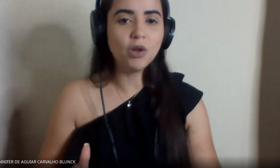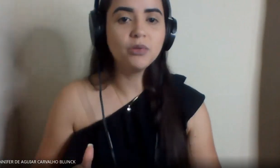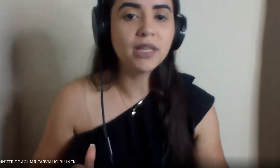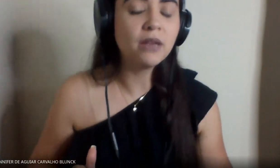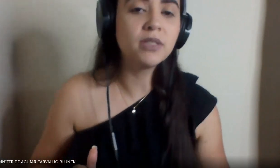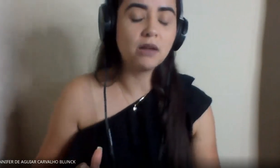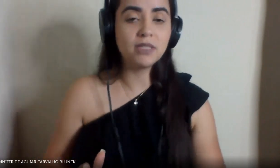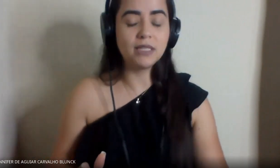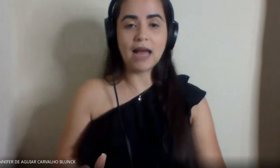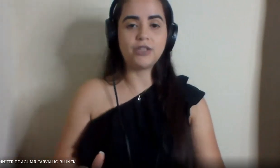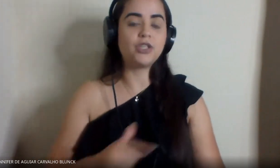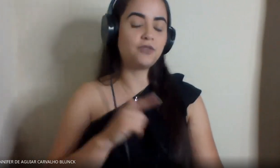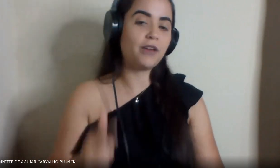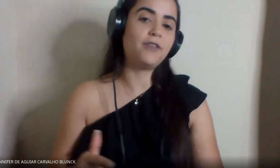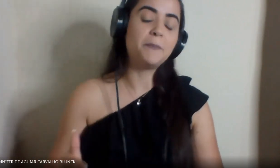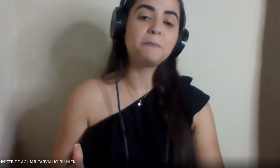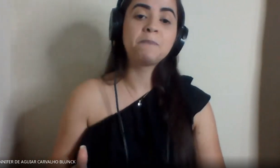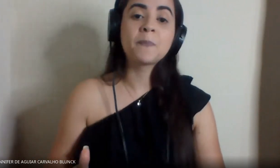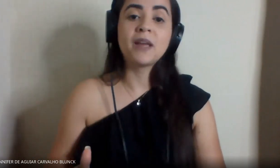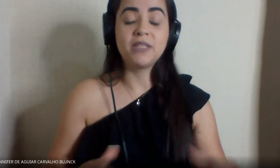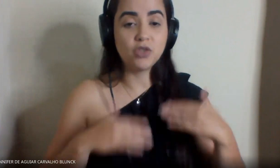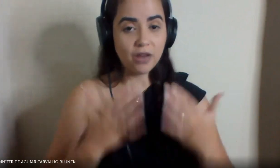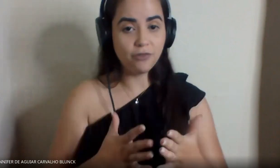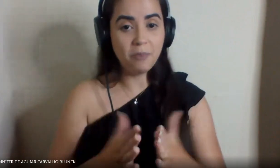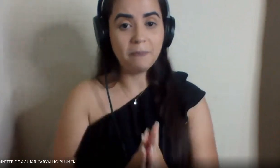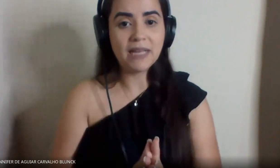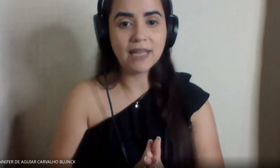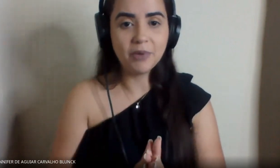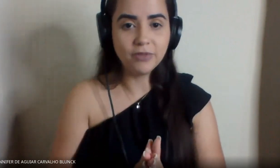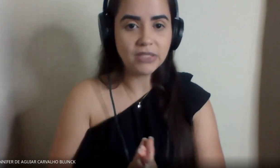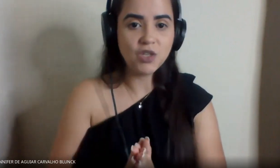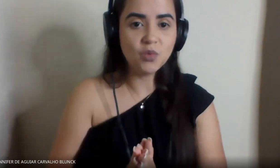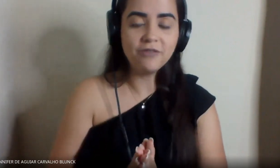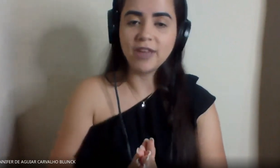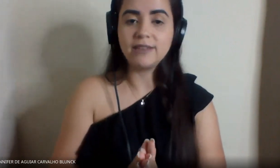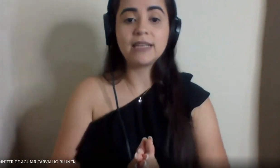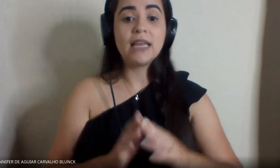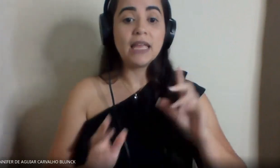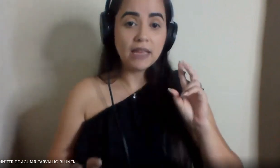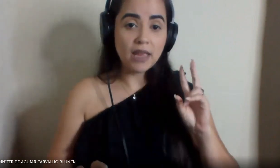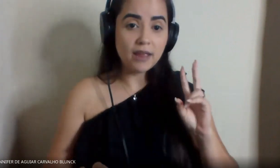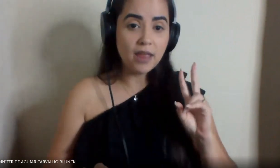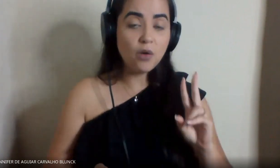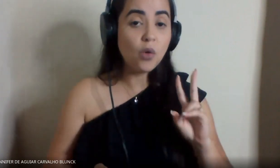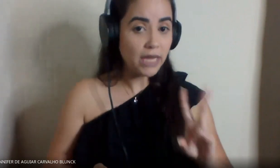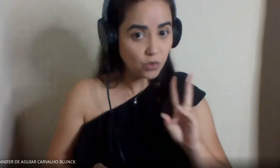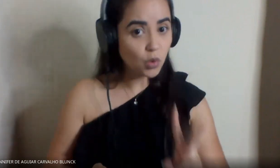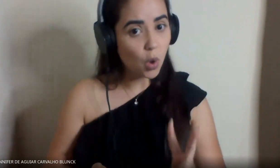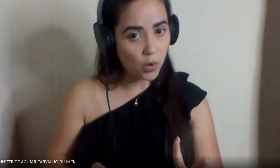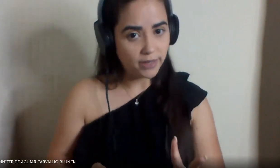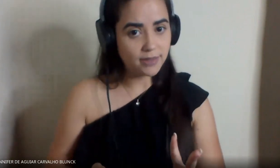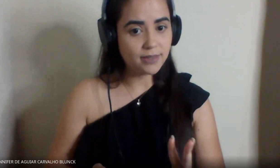próximo módulo tem o sinal de cidade que a gente vai ver. Mas eu já vou passar para vocês de uma vez. Eu